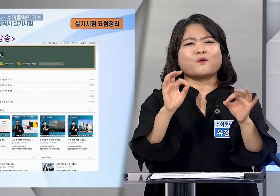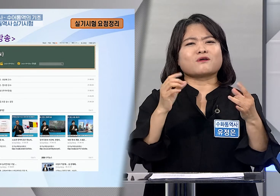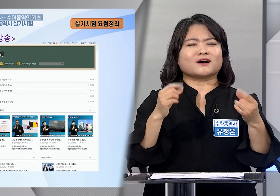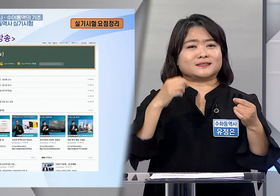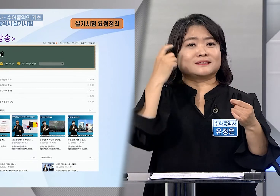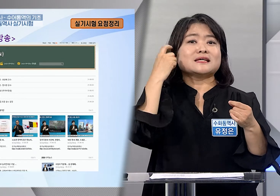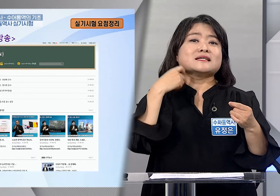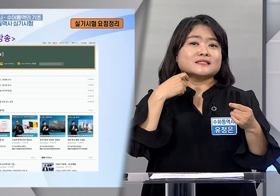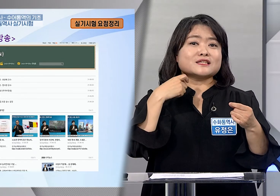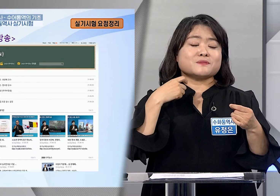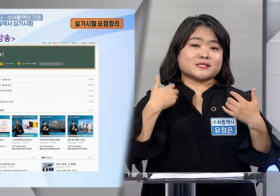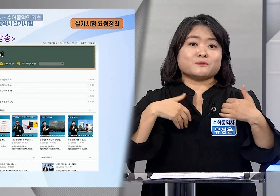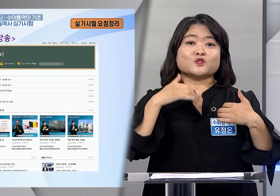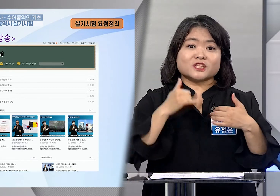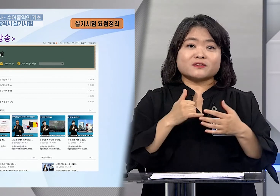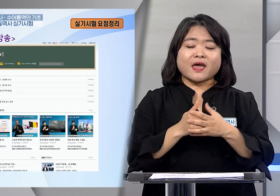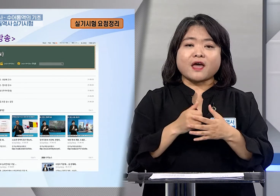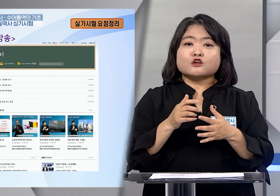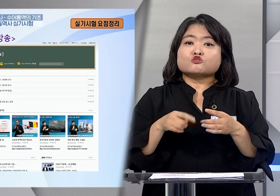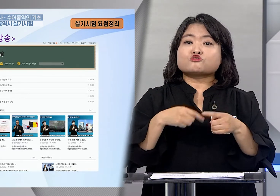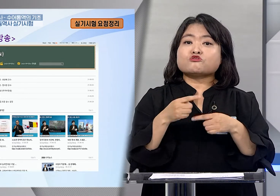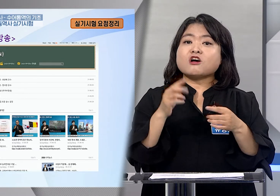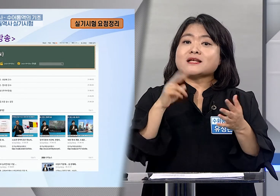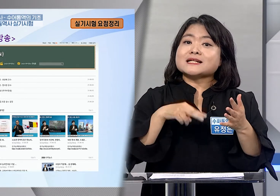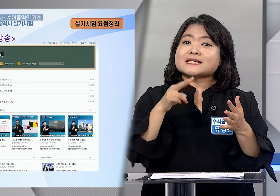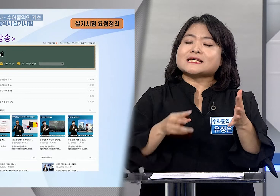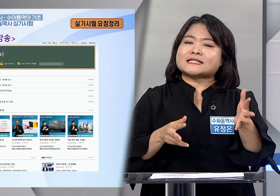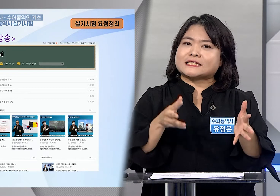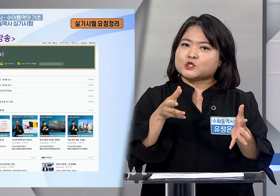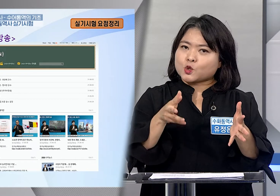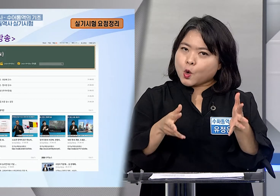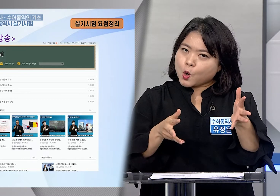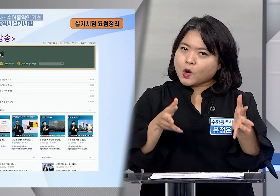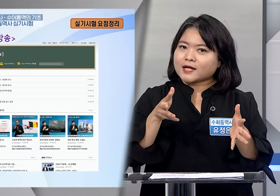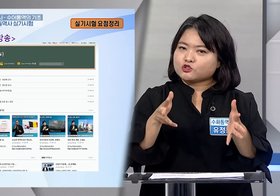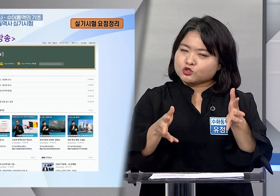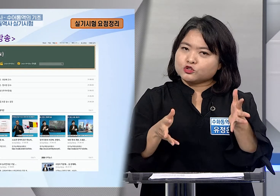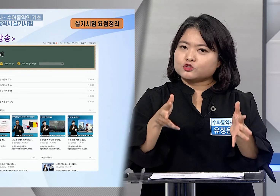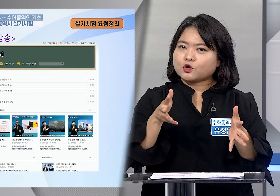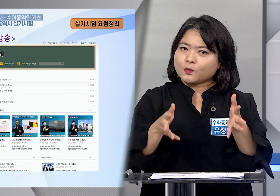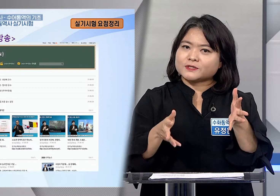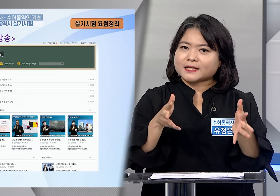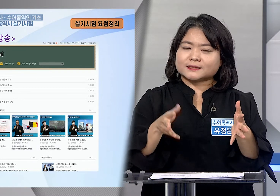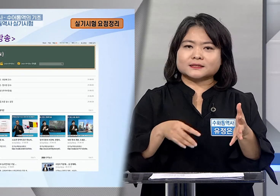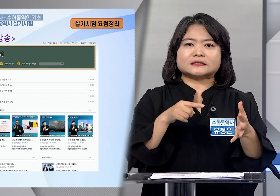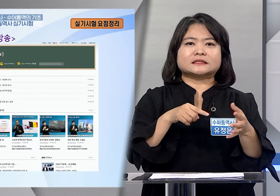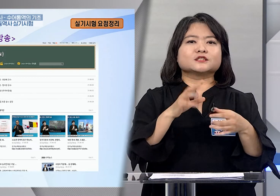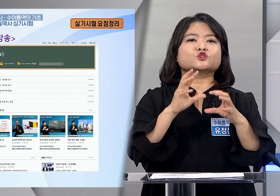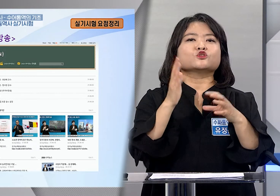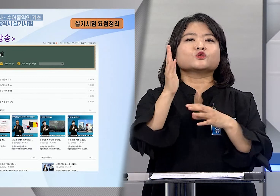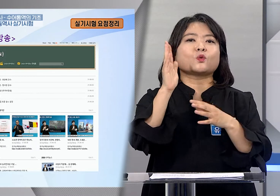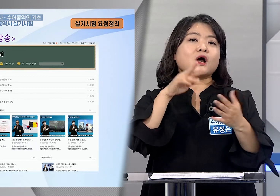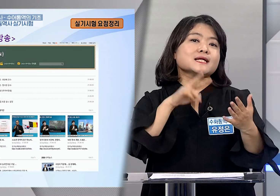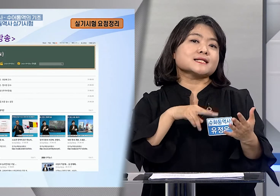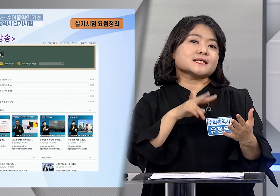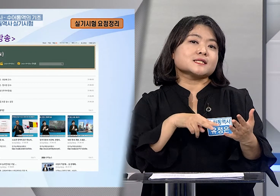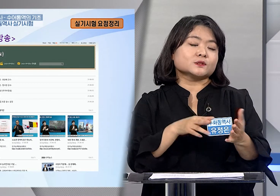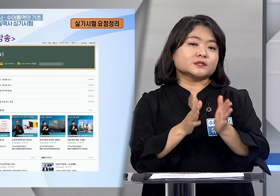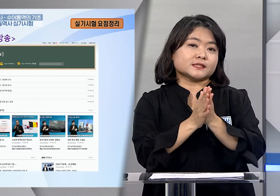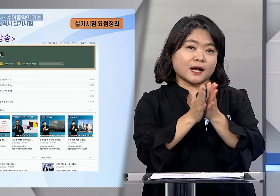것 같은 느낌의 재미도 있는데 수어 읽기 기초 아주 초보자들은 그 수어 동화 읽기를